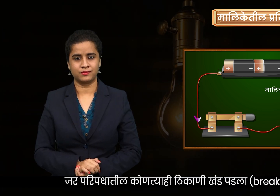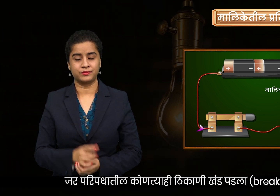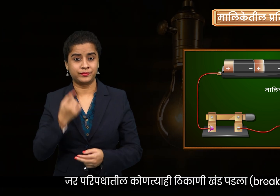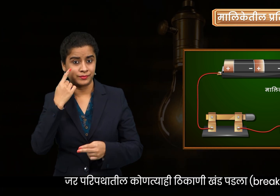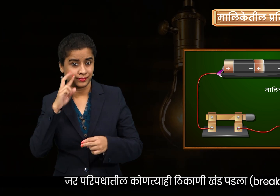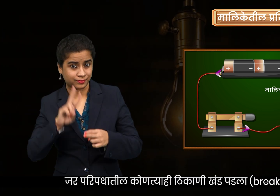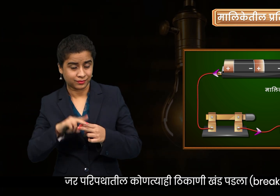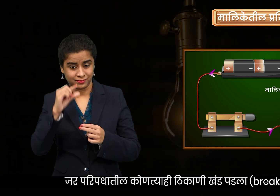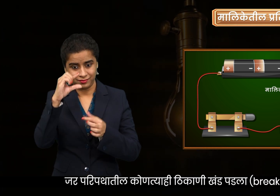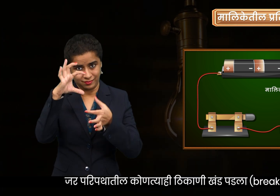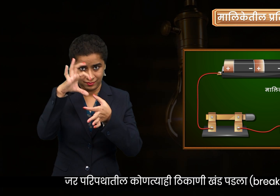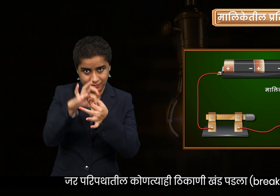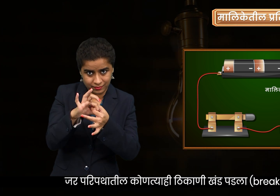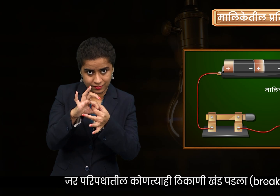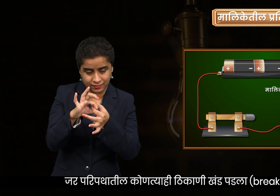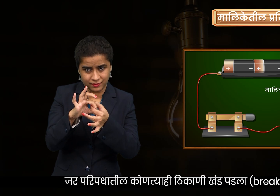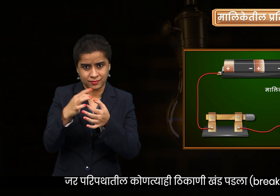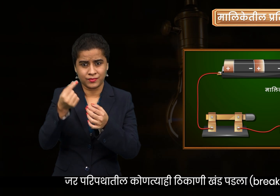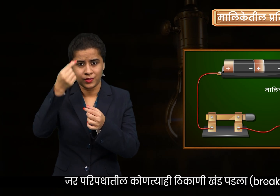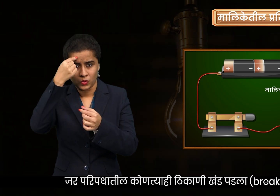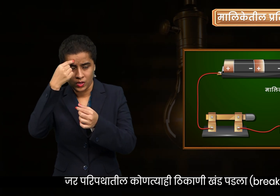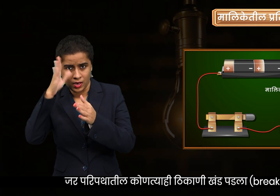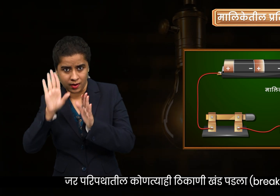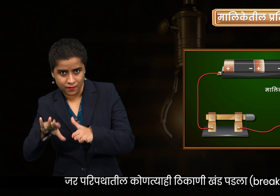जर परिपथातील कोणत्याही ठिकाणी खंड पडला